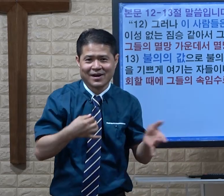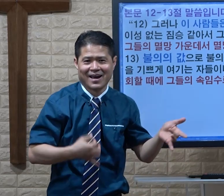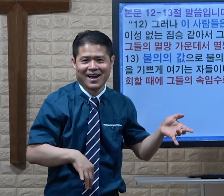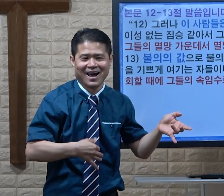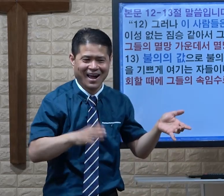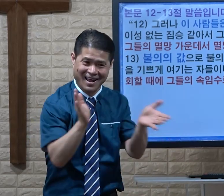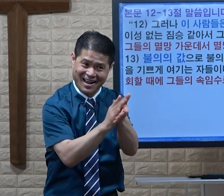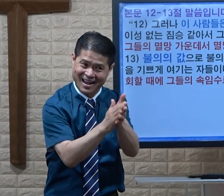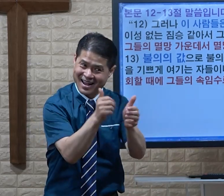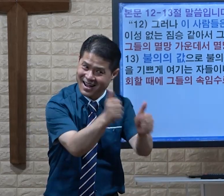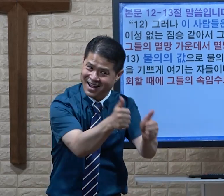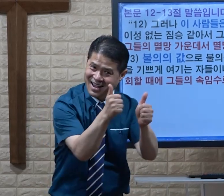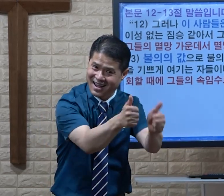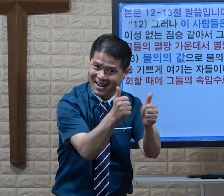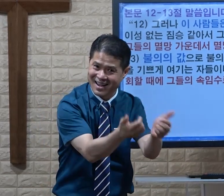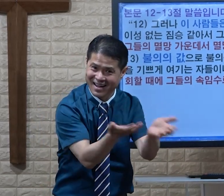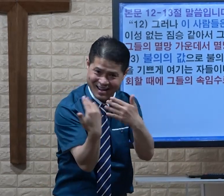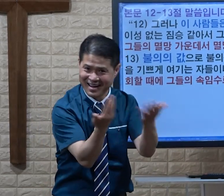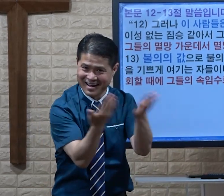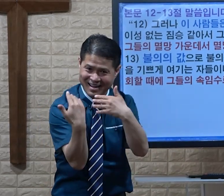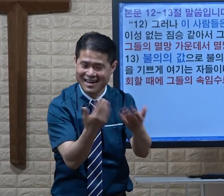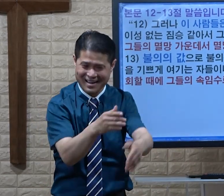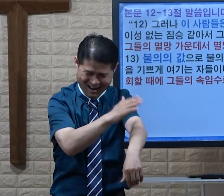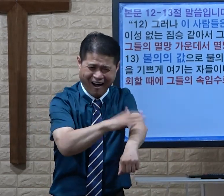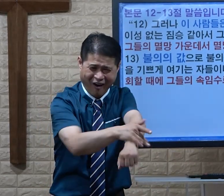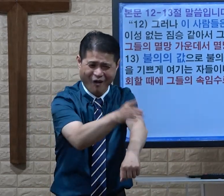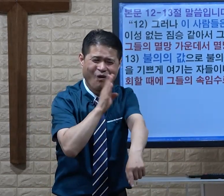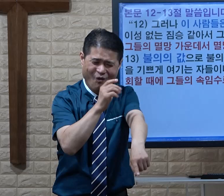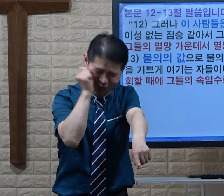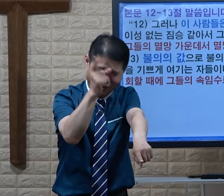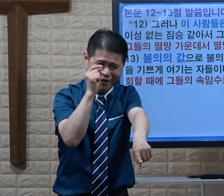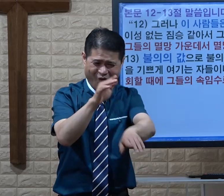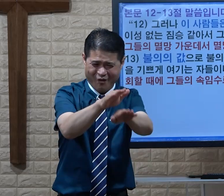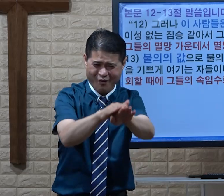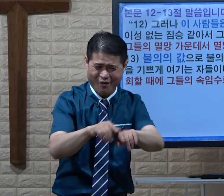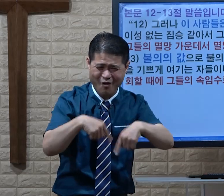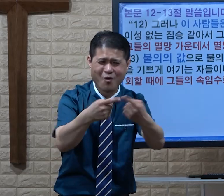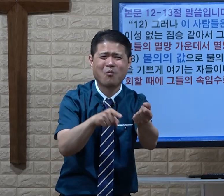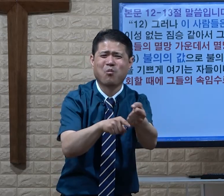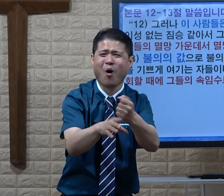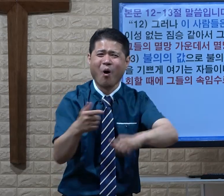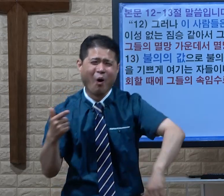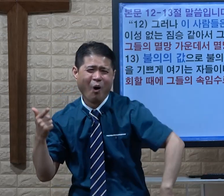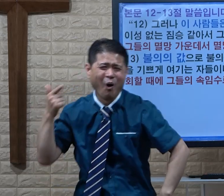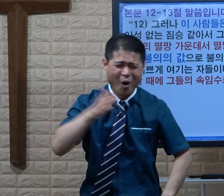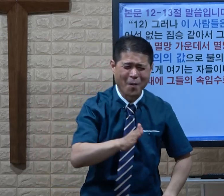그것을 몸으로 생각하면 사탄의 영을 따라서